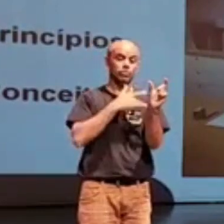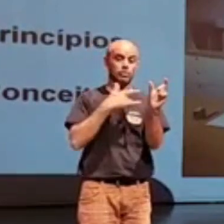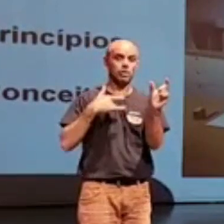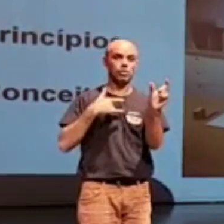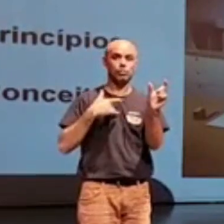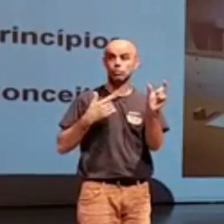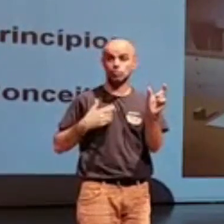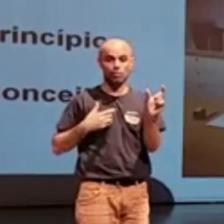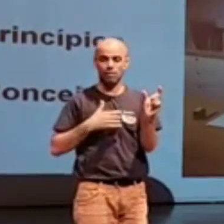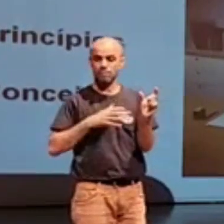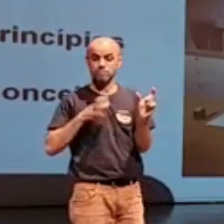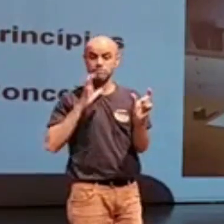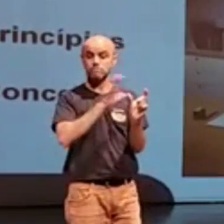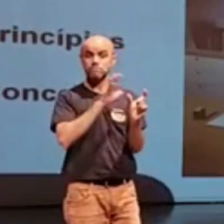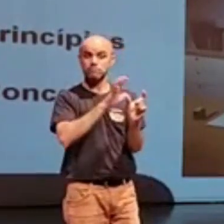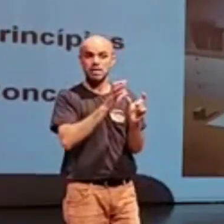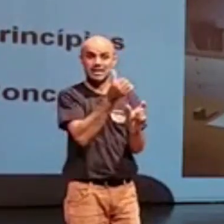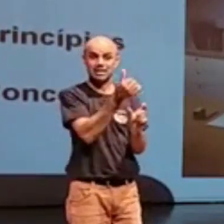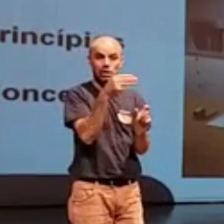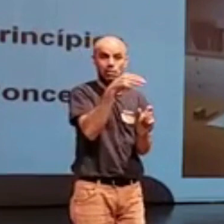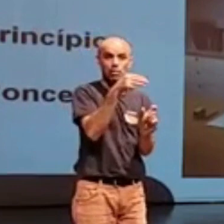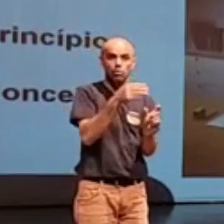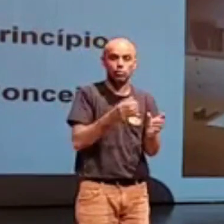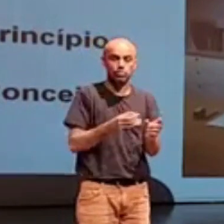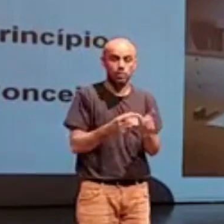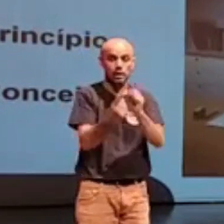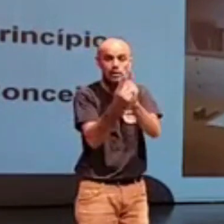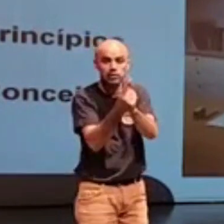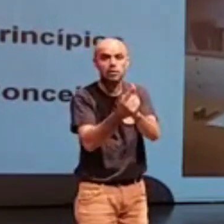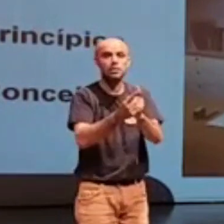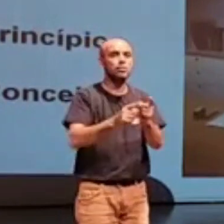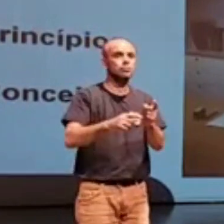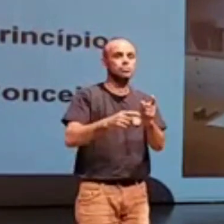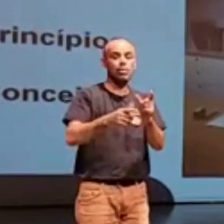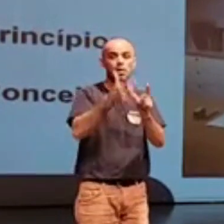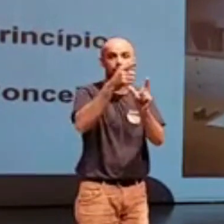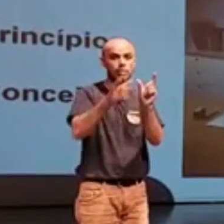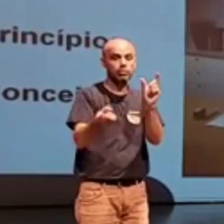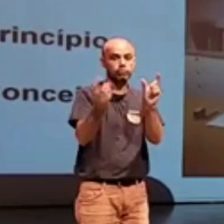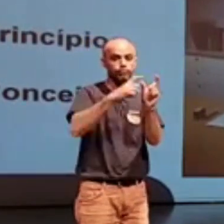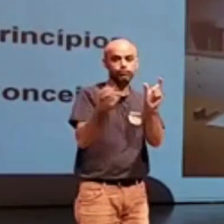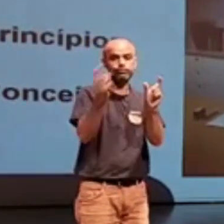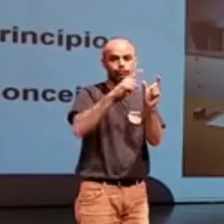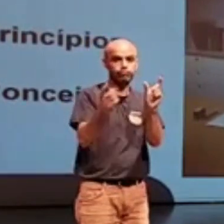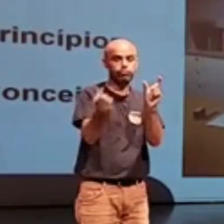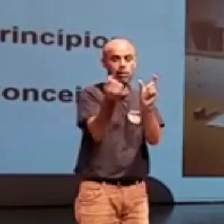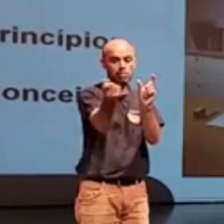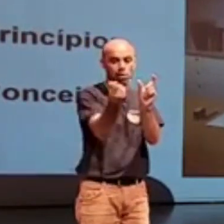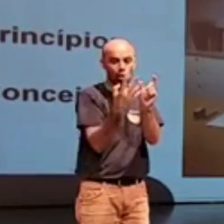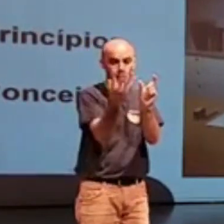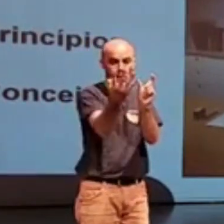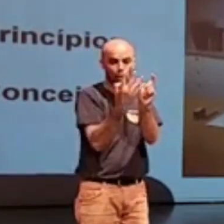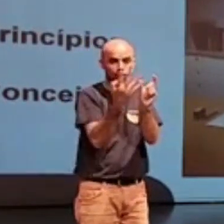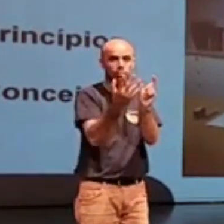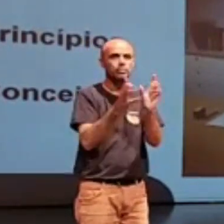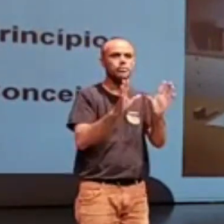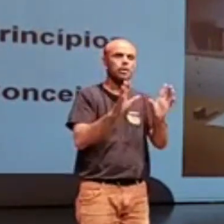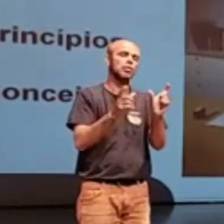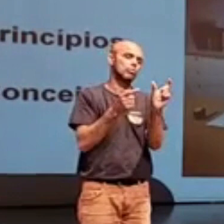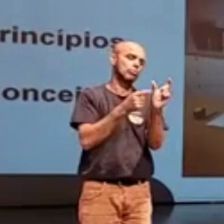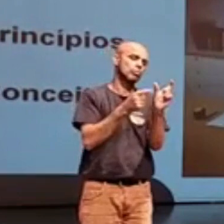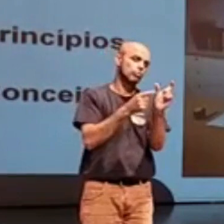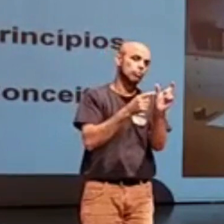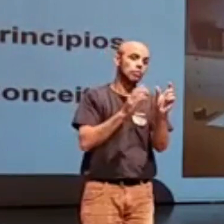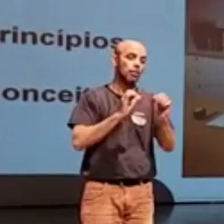tá, o médico a atender em 6 minutos. Tá? Eu entendo só a parte financeira do convênio. Médico, não. A gente